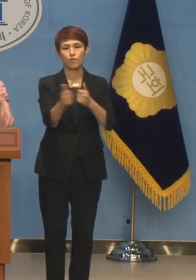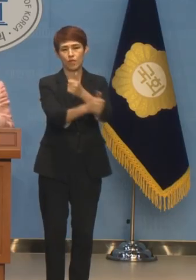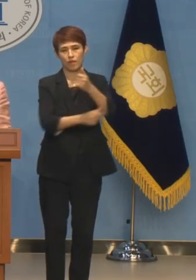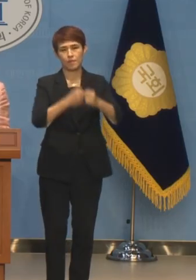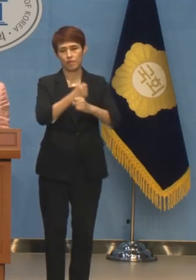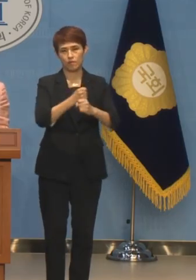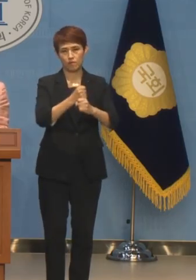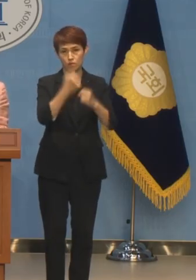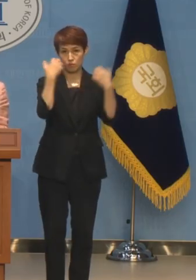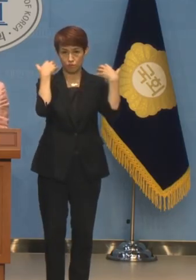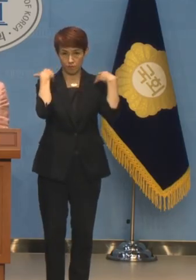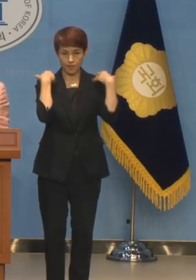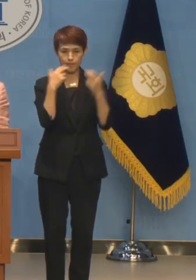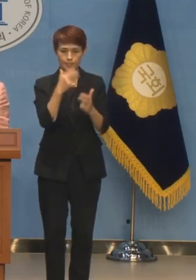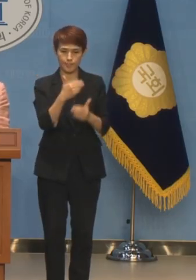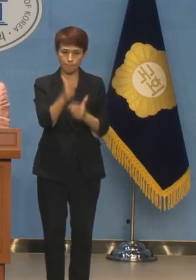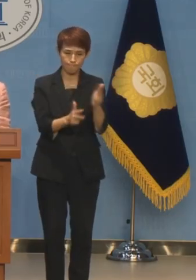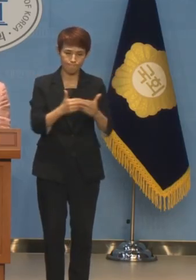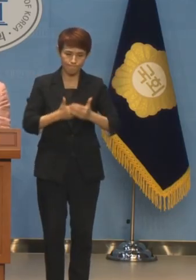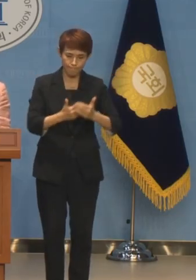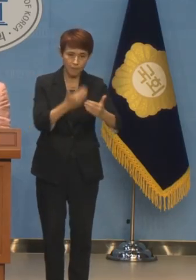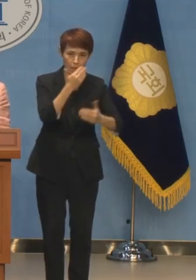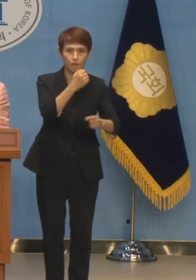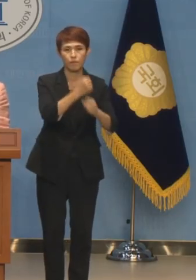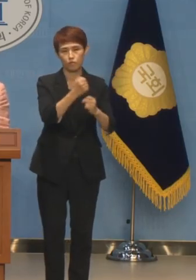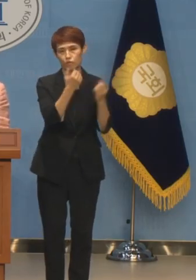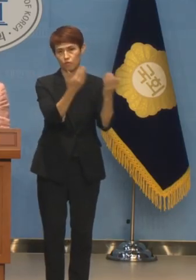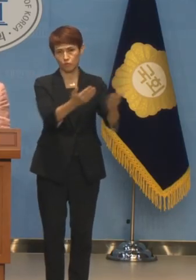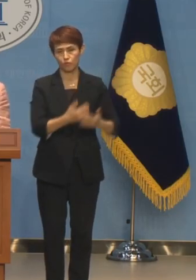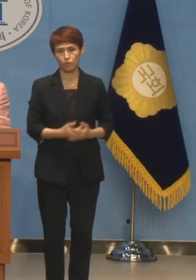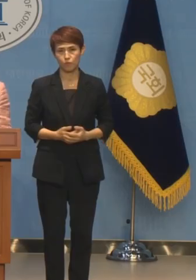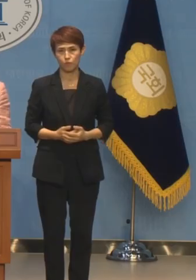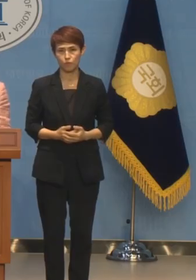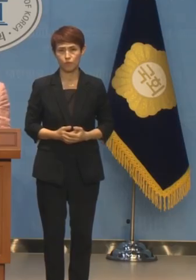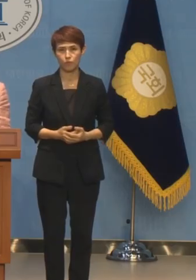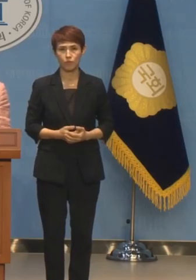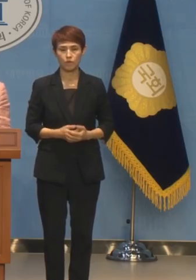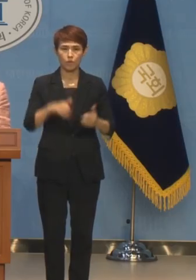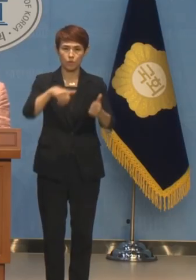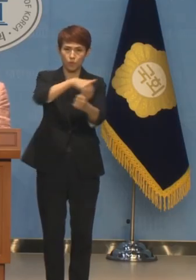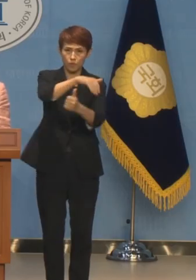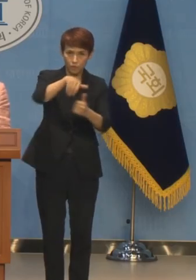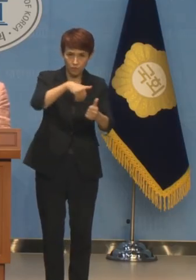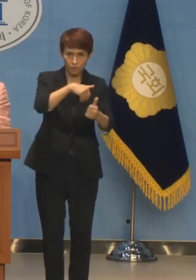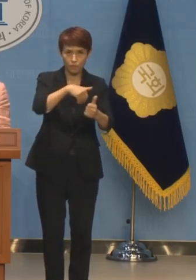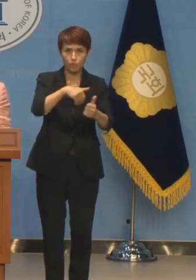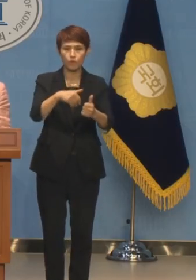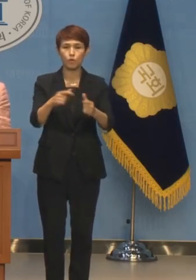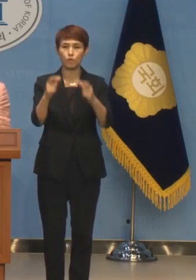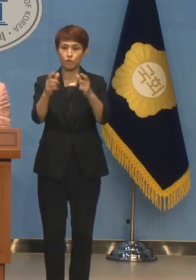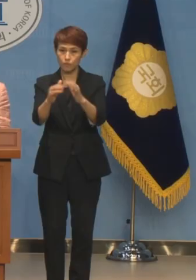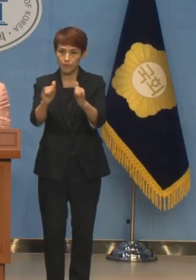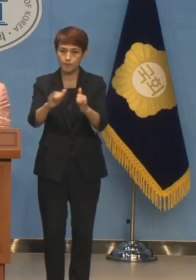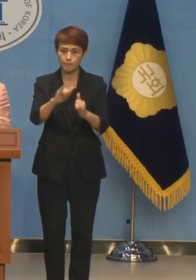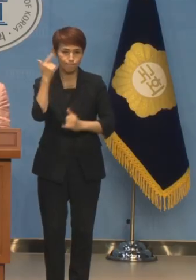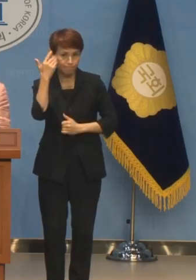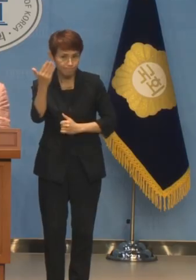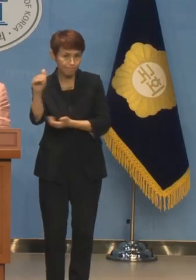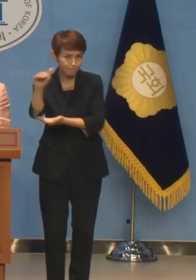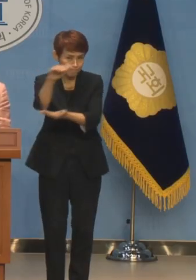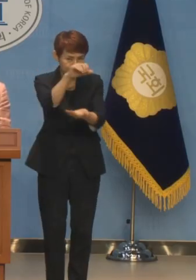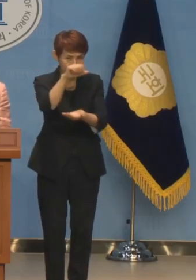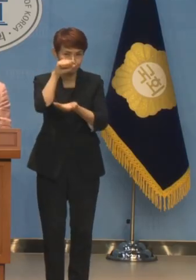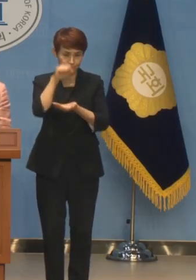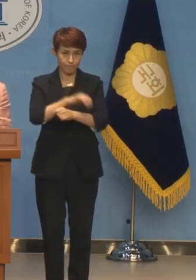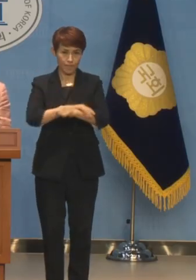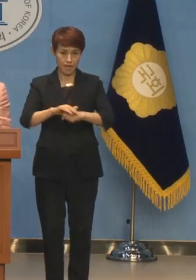안정적으로 사업을 추진할 수 있도록 하고 이를 바탕으로 환경적, 주민 수용성이 확보된 사업을 진행하도록